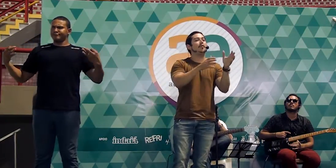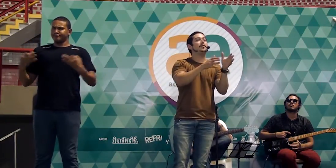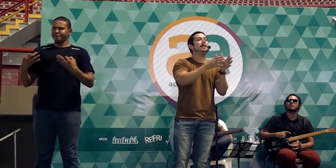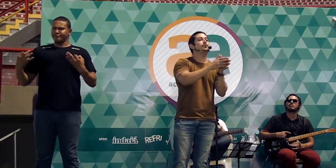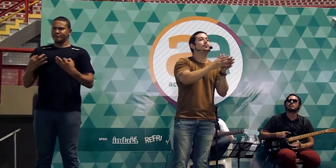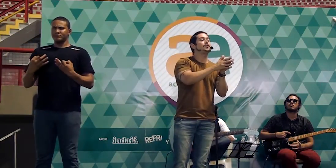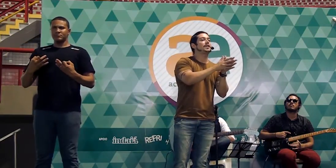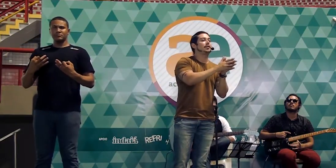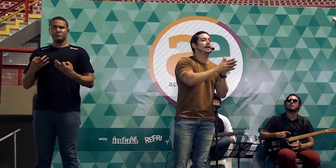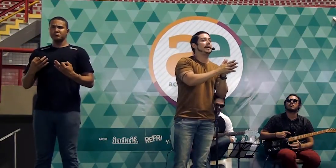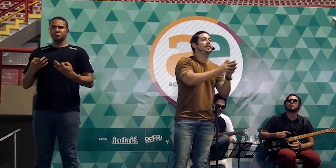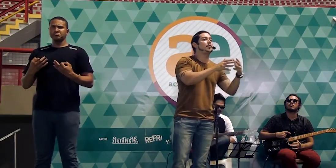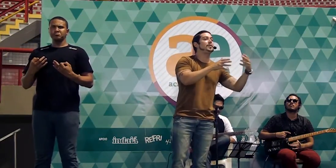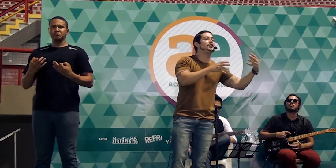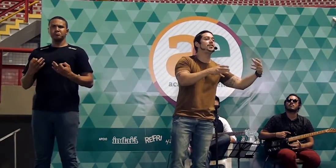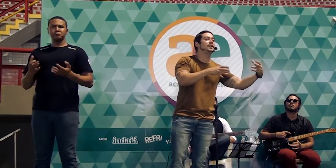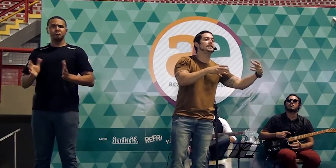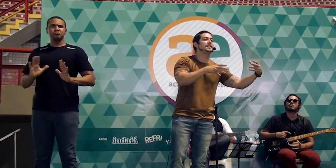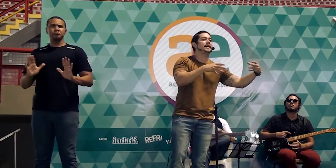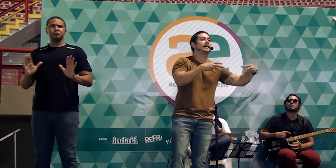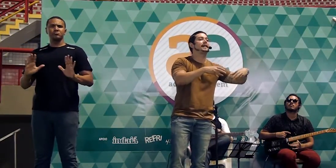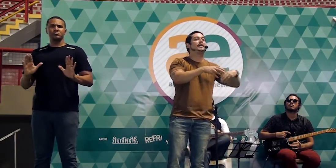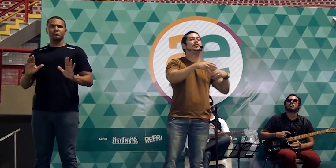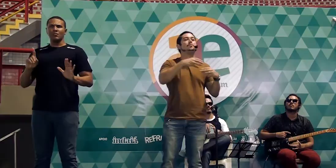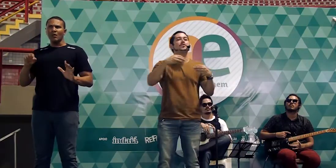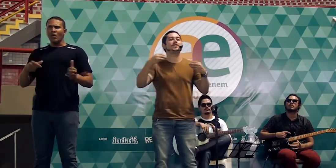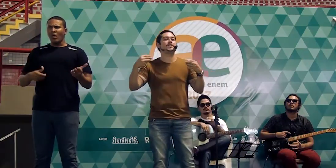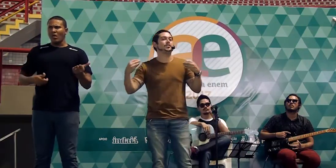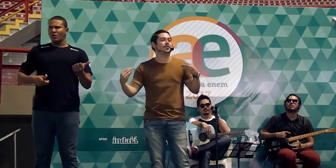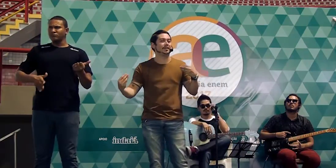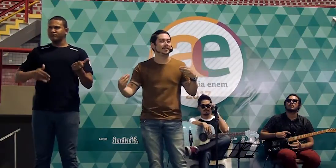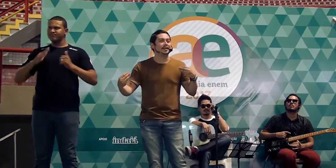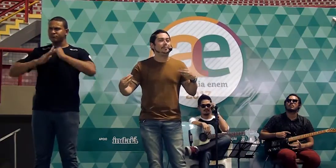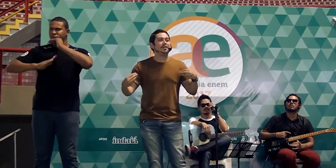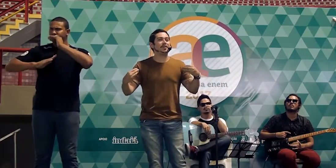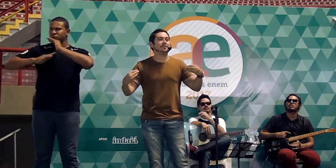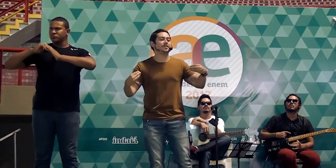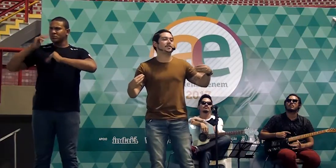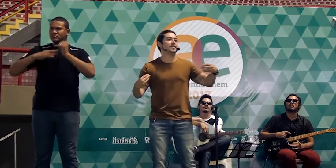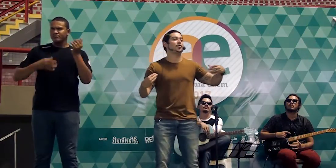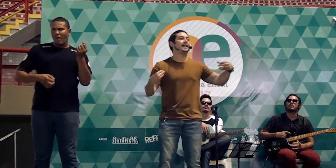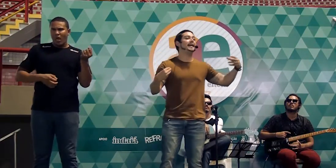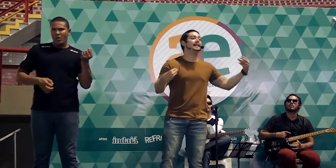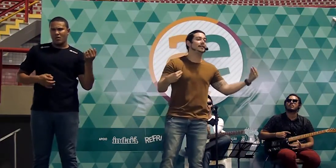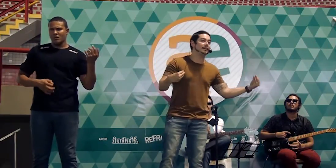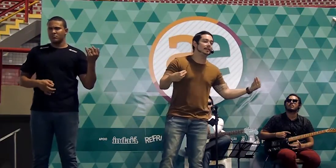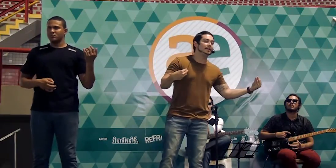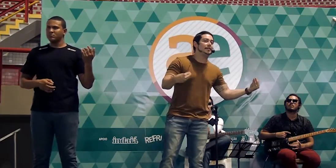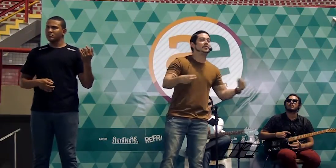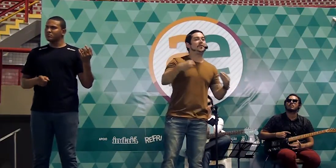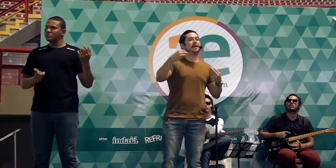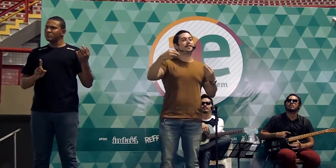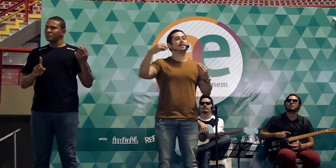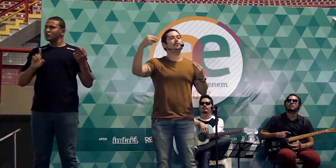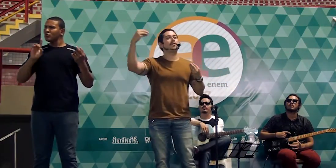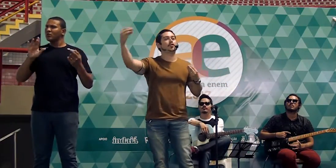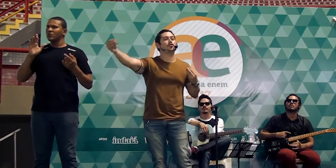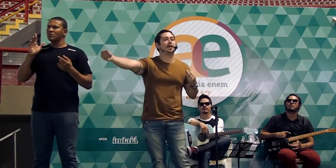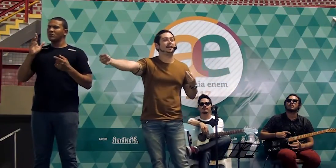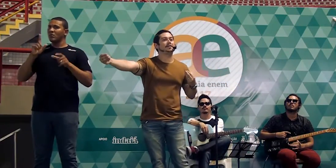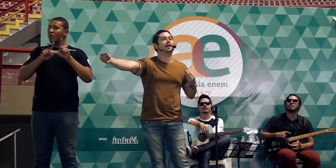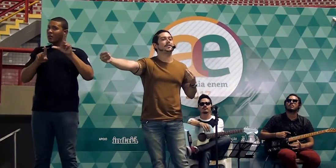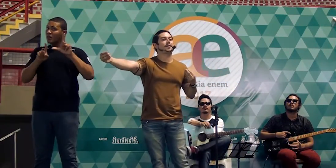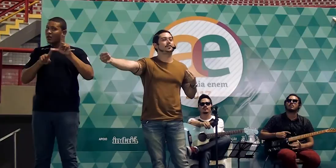Porque o movimento musical daquela época não pedia ser grande musicista. Pedia que você tivesse uma letra que tivesse